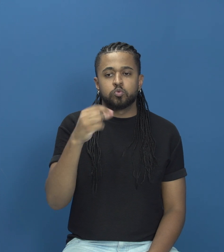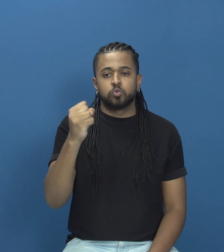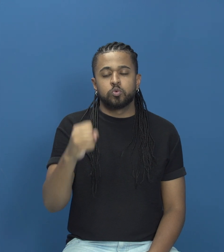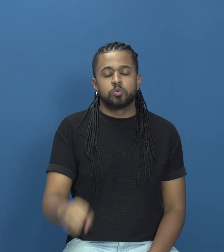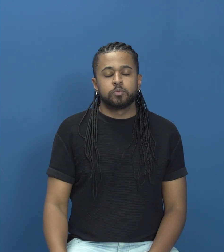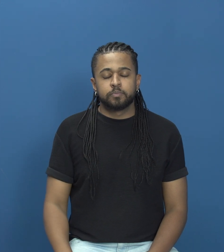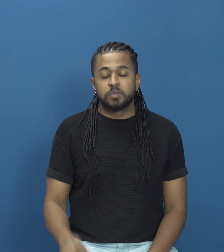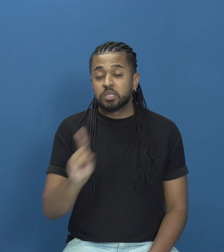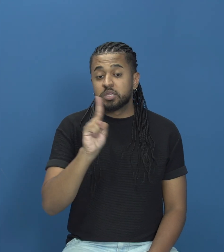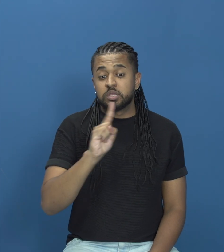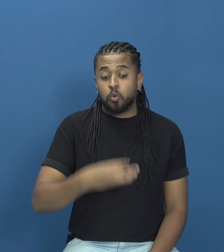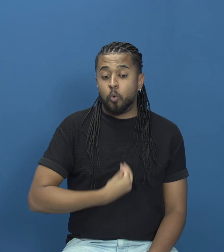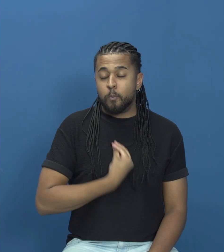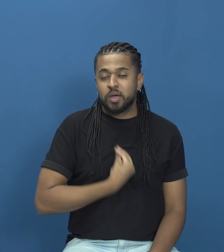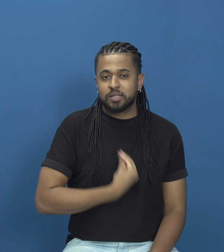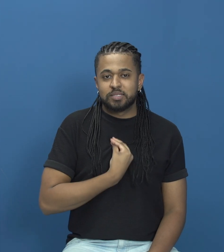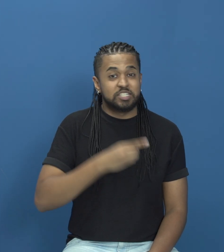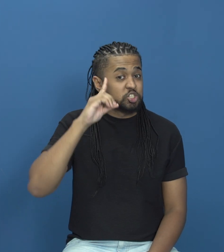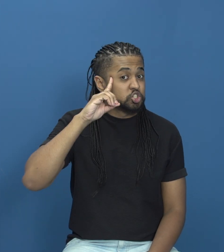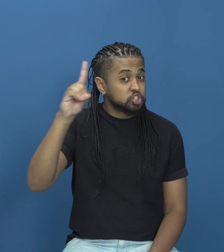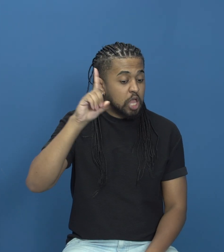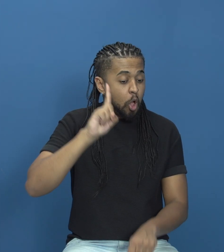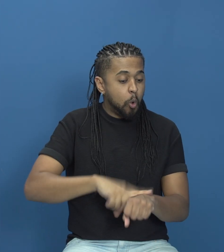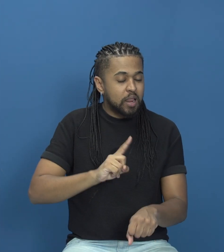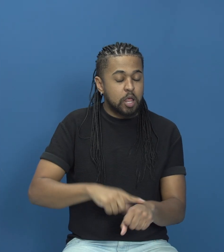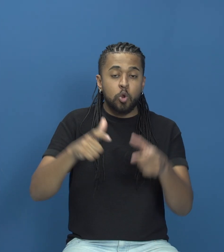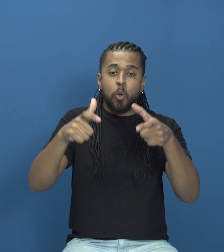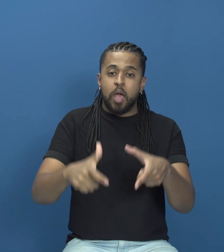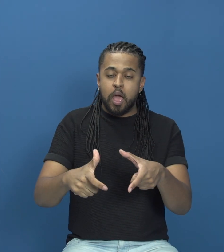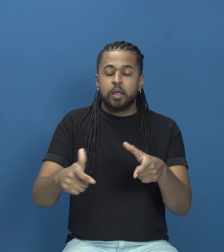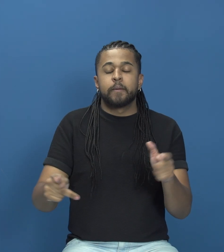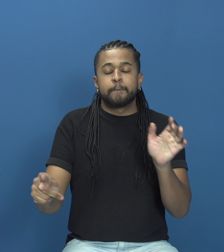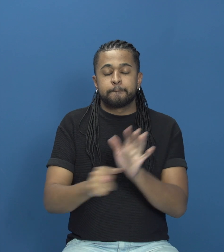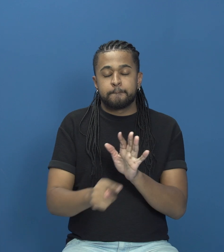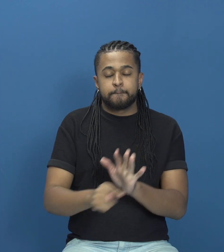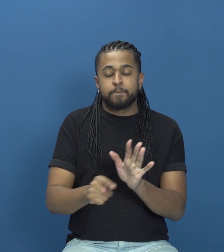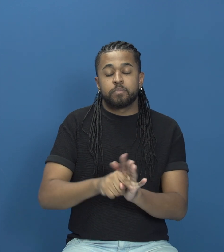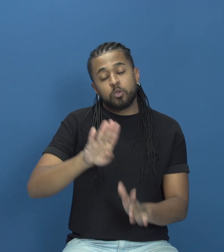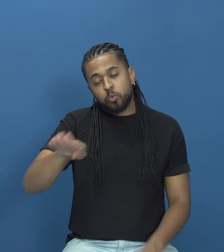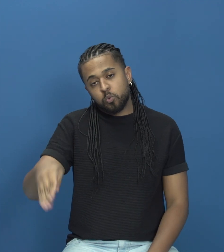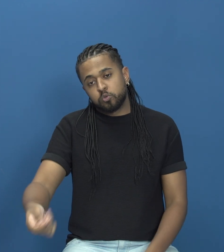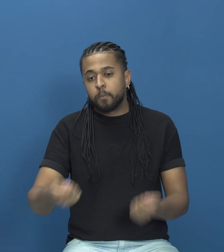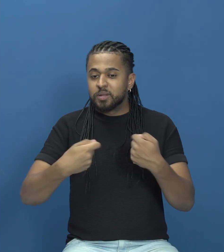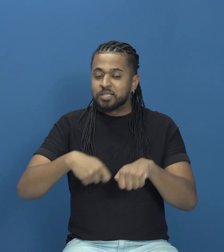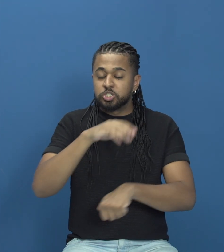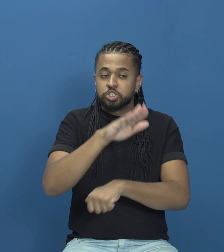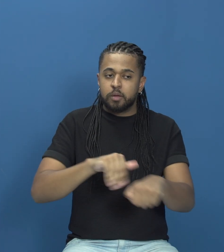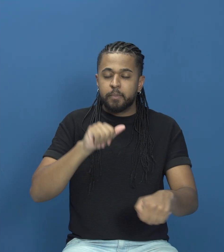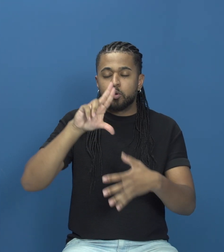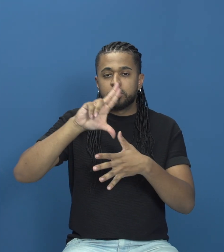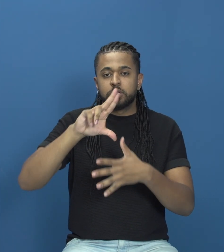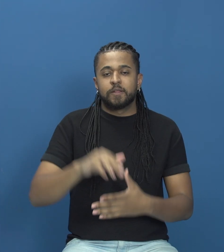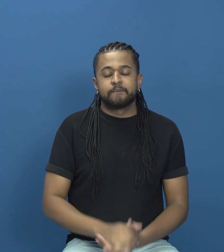14.2.8. Não comparecer na data, horário e local estabelecidos quando eventualmente convocado pela